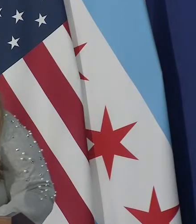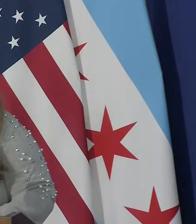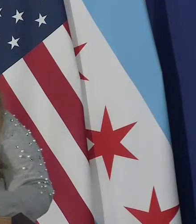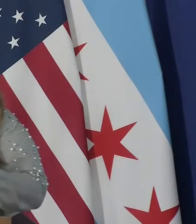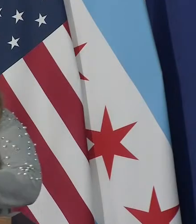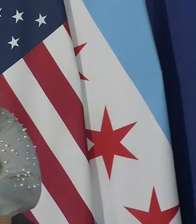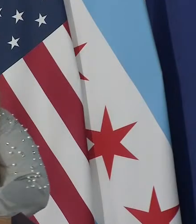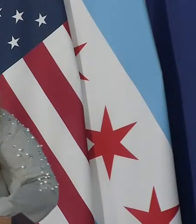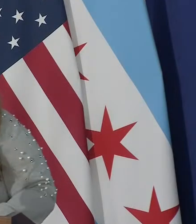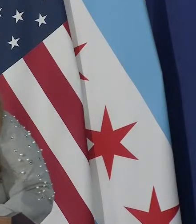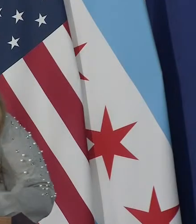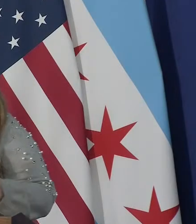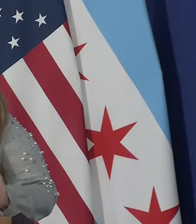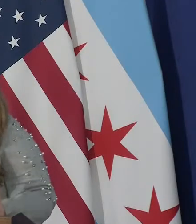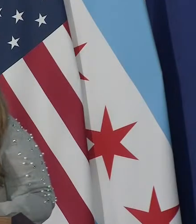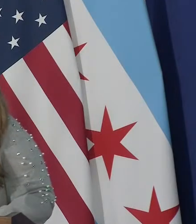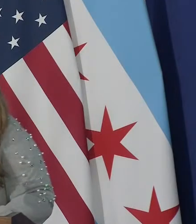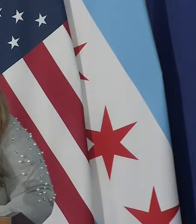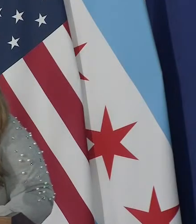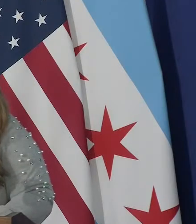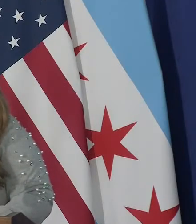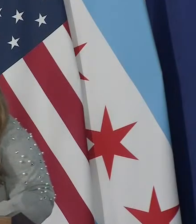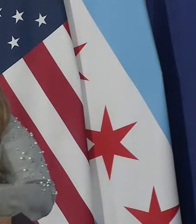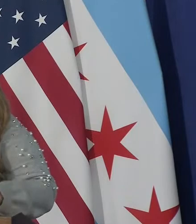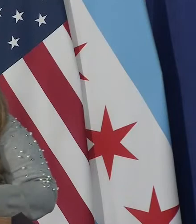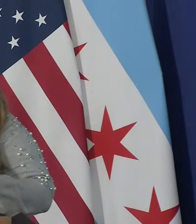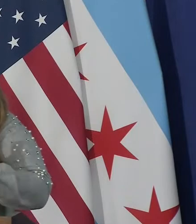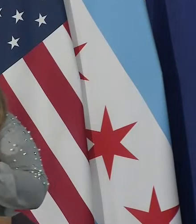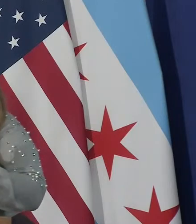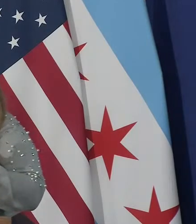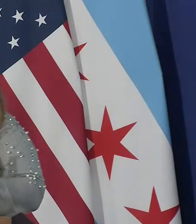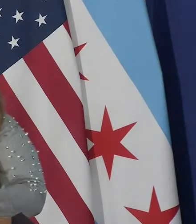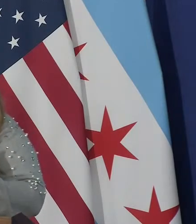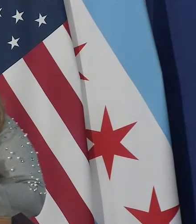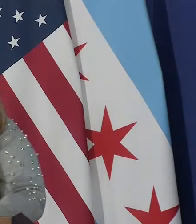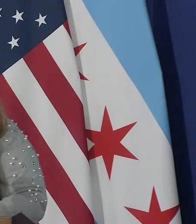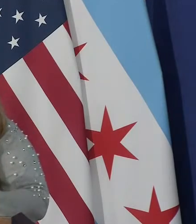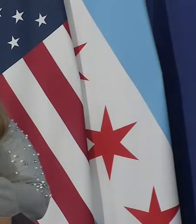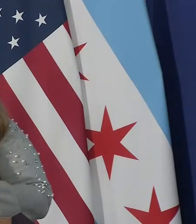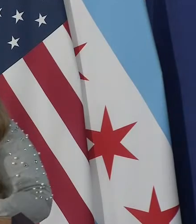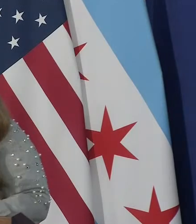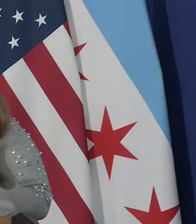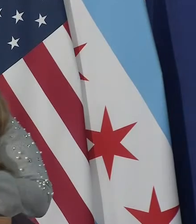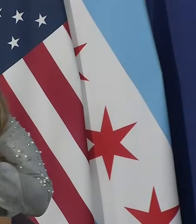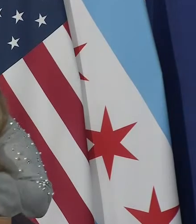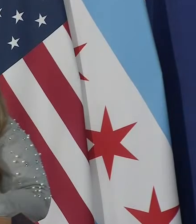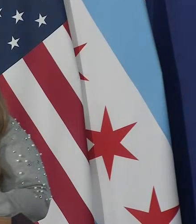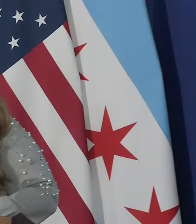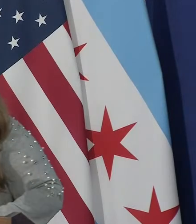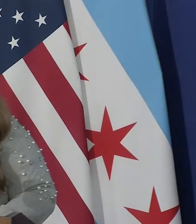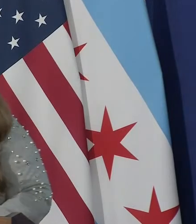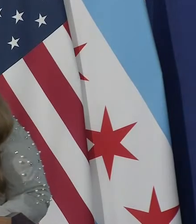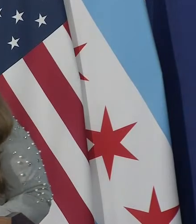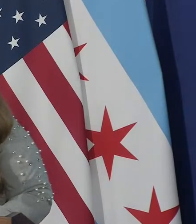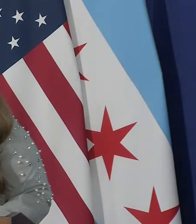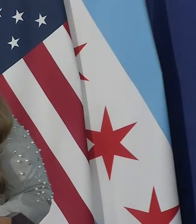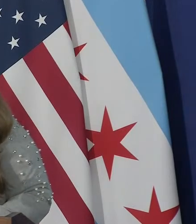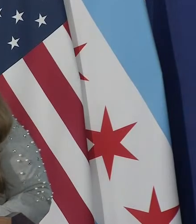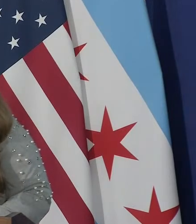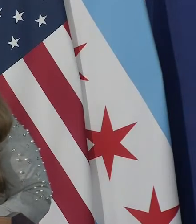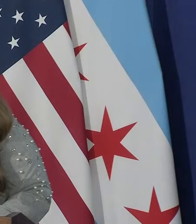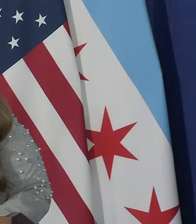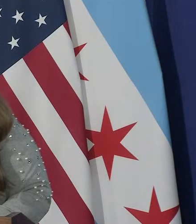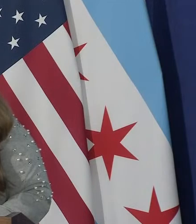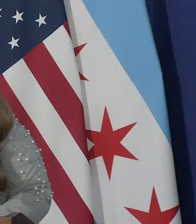citas llenas, que el farmacéutico ya tiene sus citas llenas. Así que esta es una opción muy real, muy buena, y